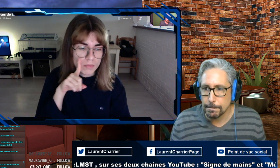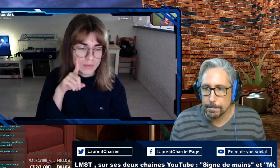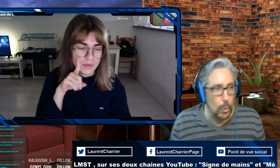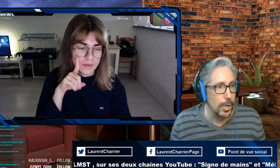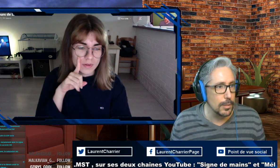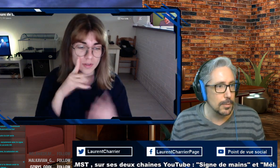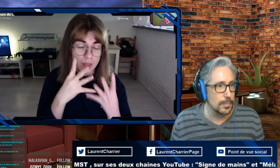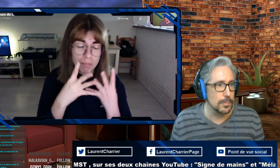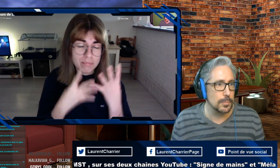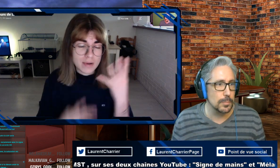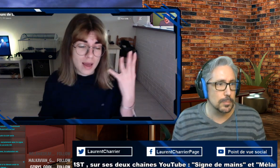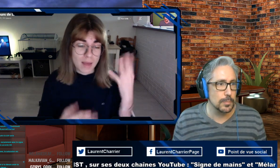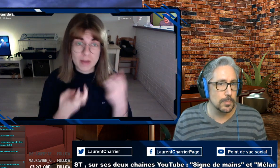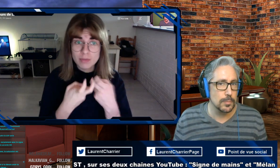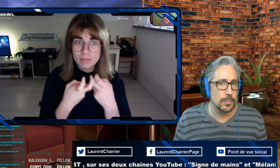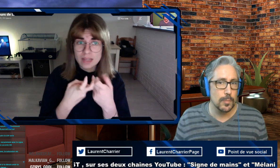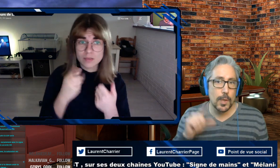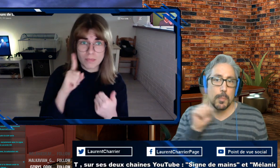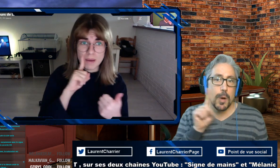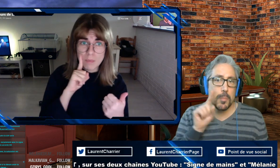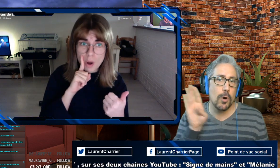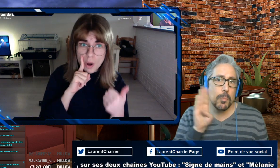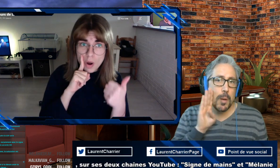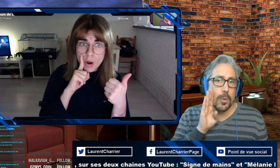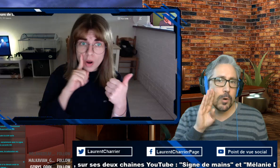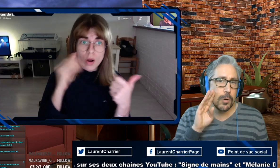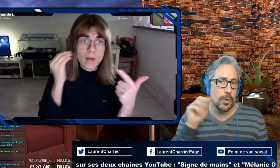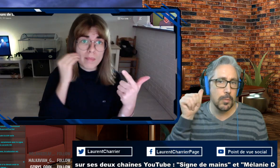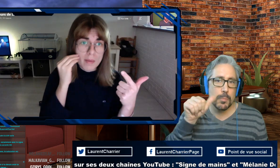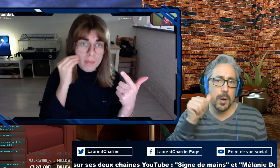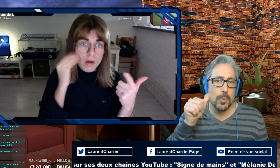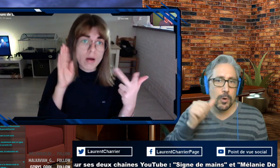maman. Ouais. Il y en a plein. Mais oui, par exemple, maman.